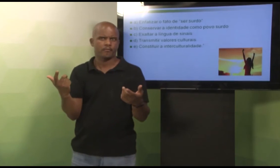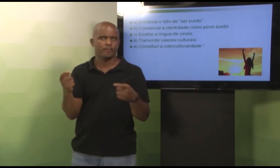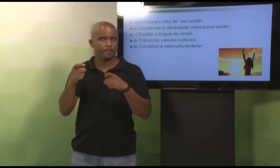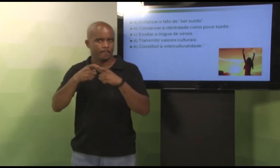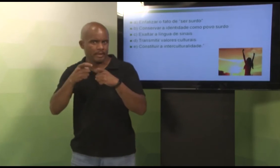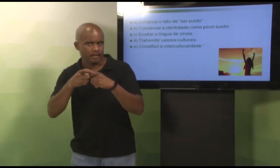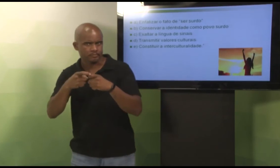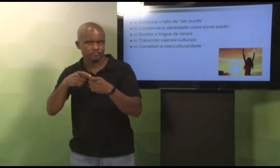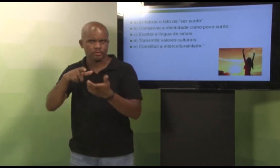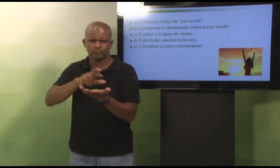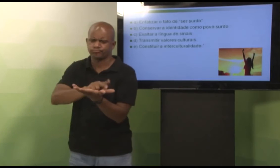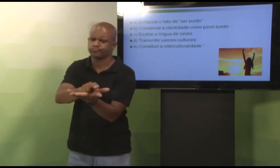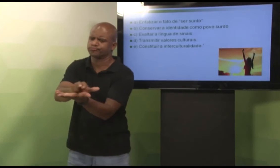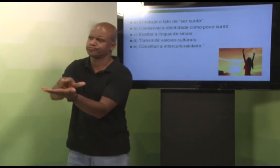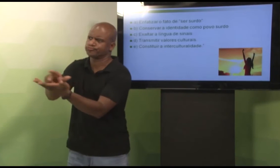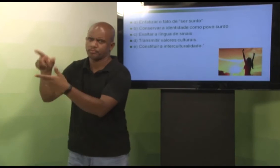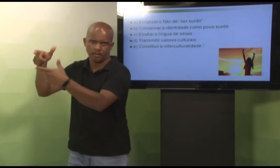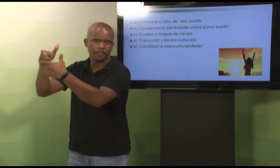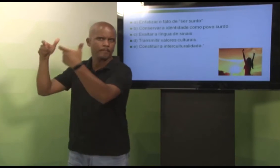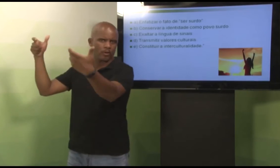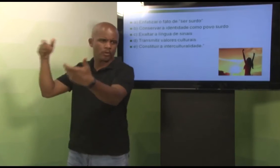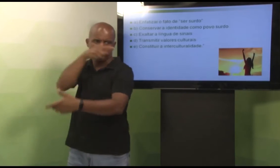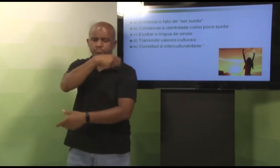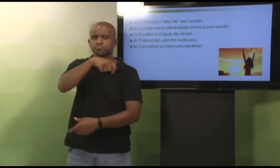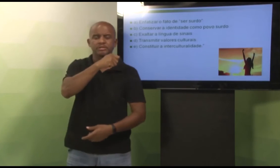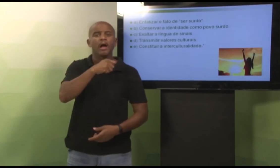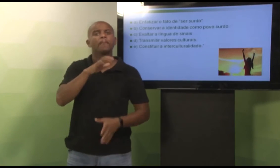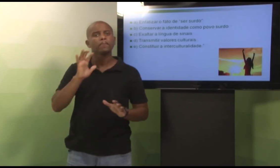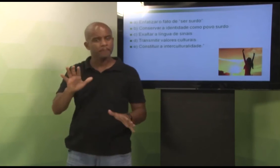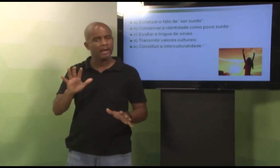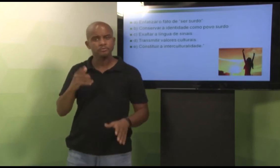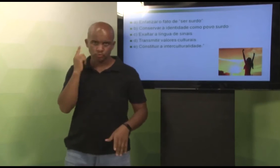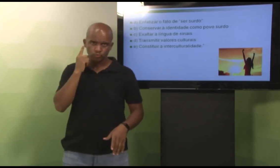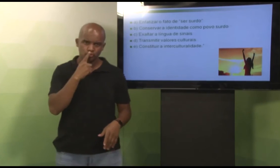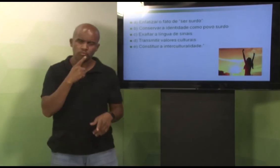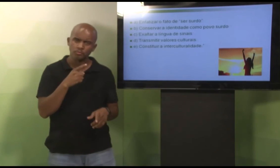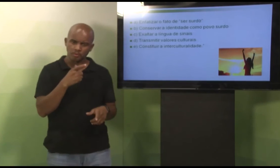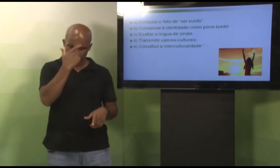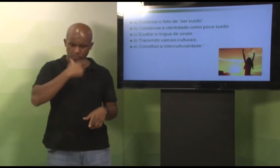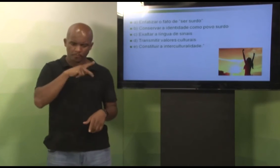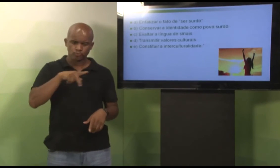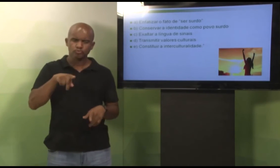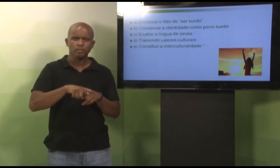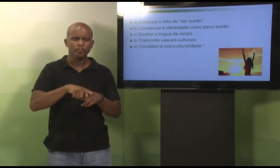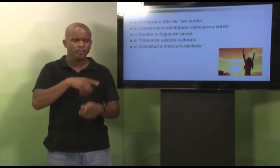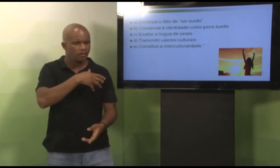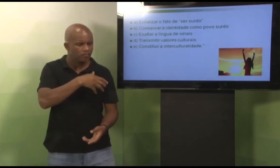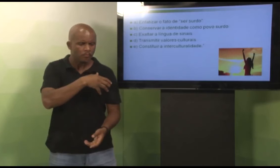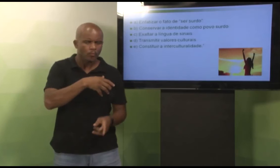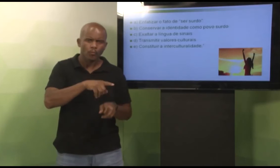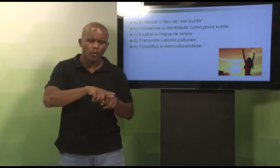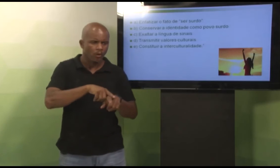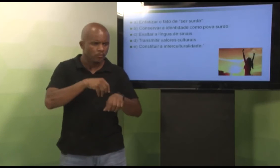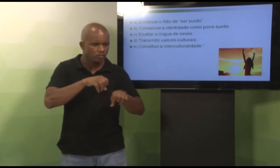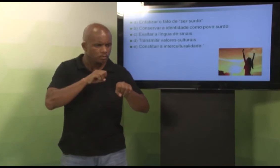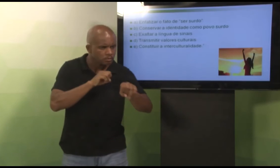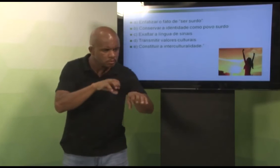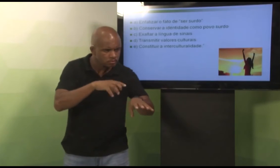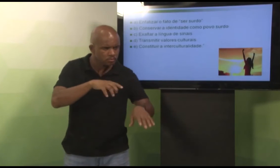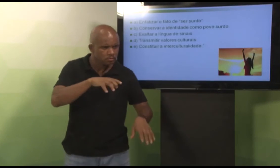E nós temos que, em algum momento, nos relacionar em várias situações médicas, dentre outras. Então, na verdade,